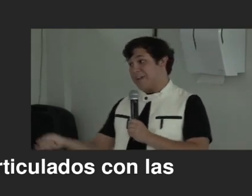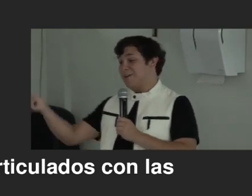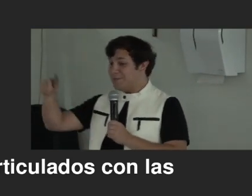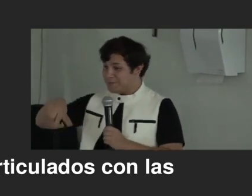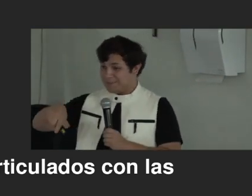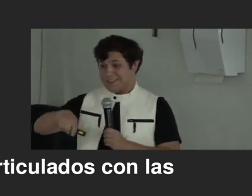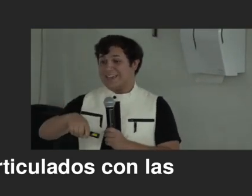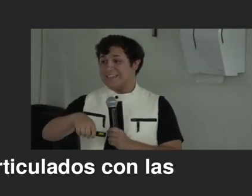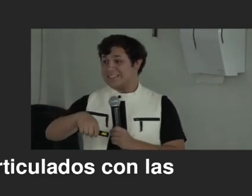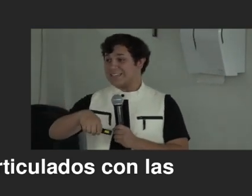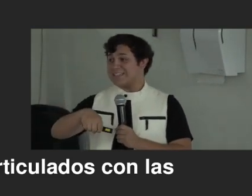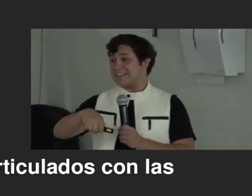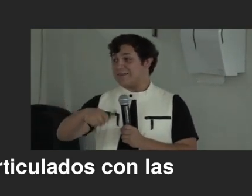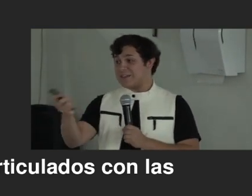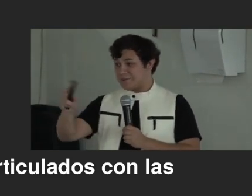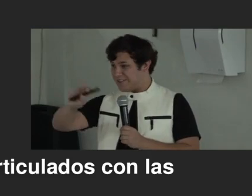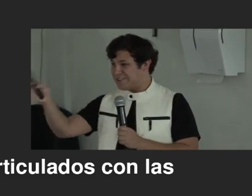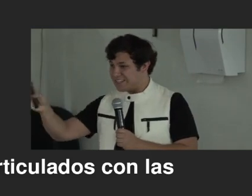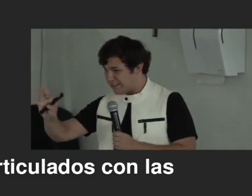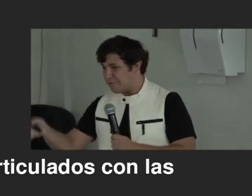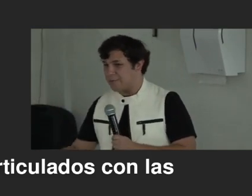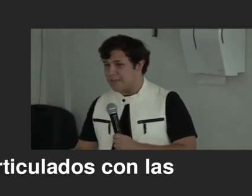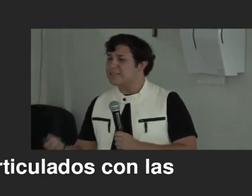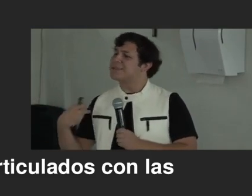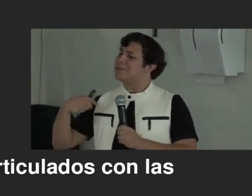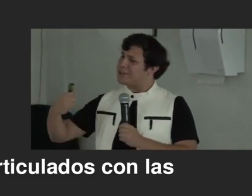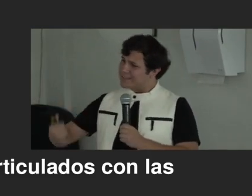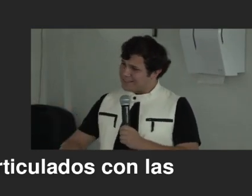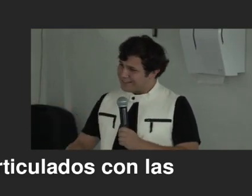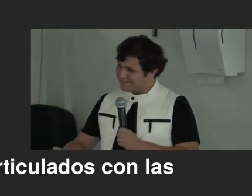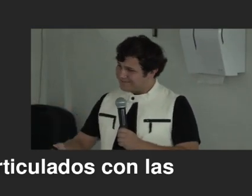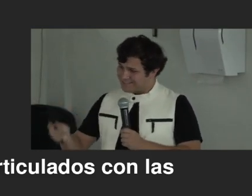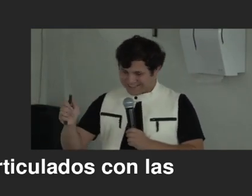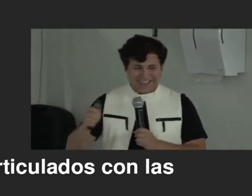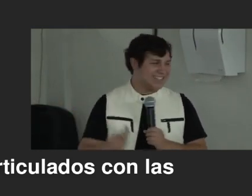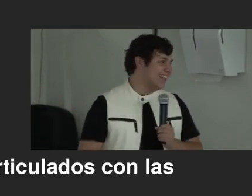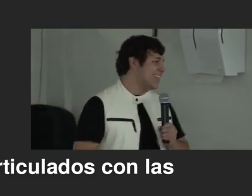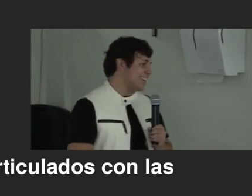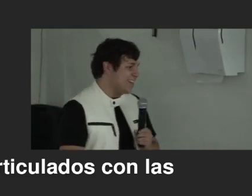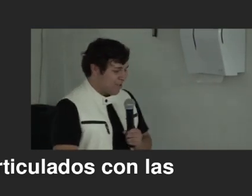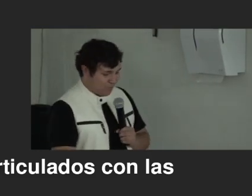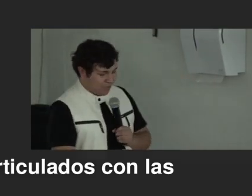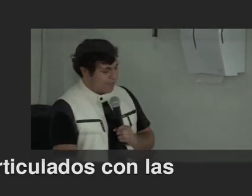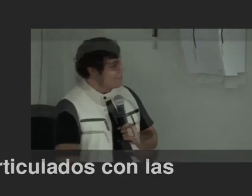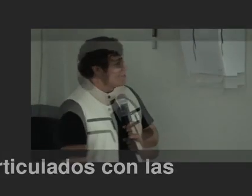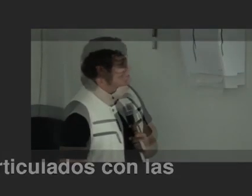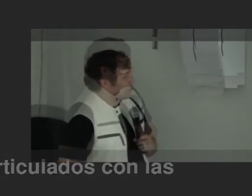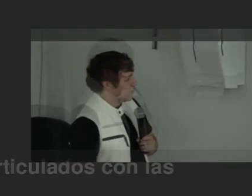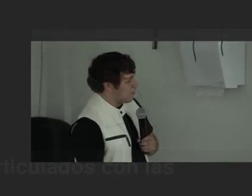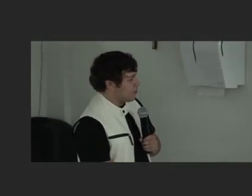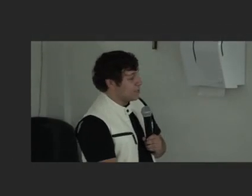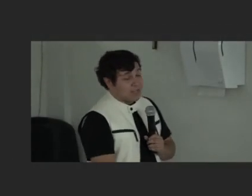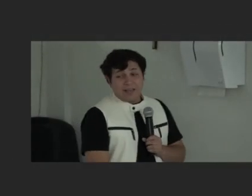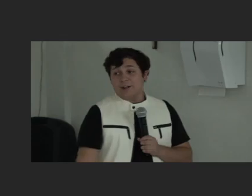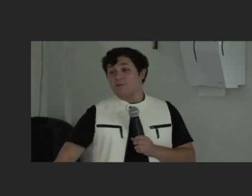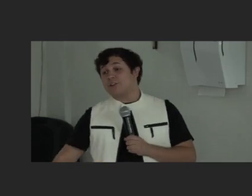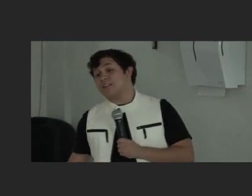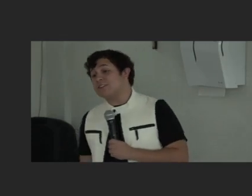pero es más o menos de esa forma. ¿Sí me voy a entender? Excelente. Muy bien, continuamos. La comunidad